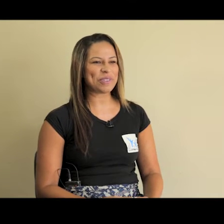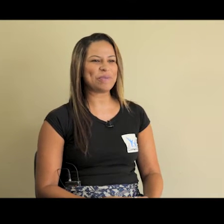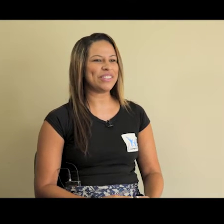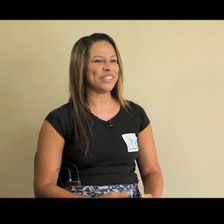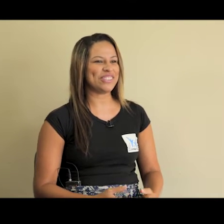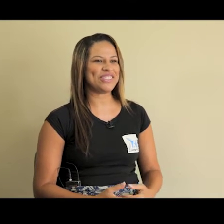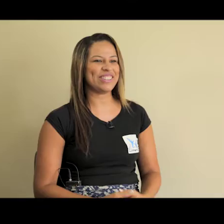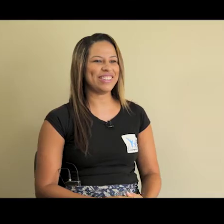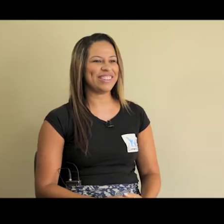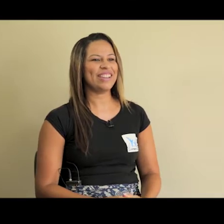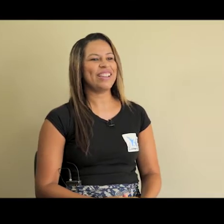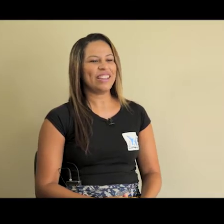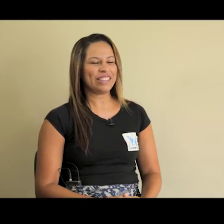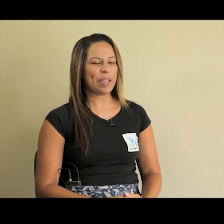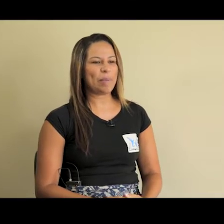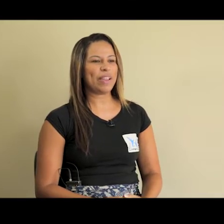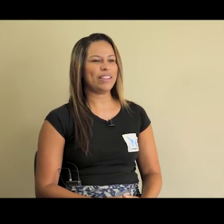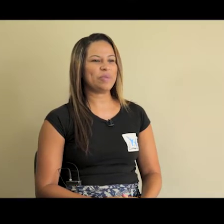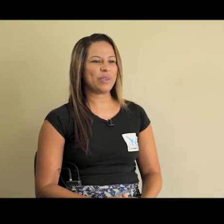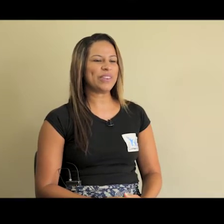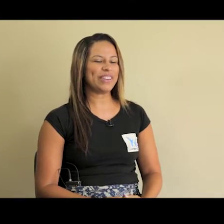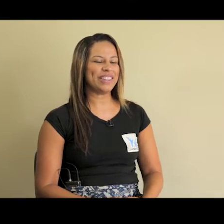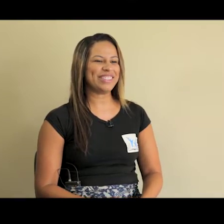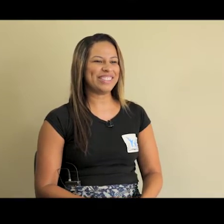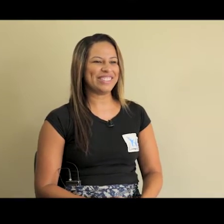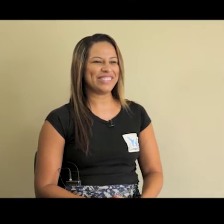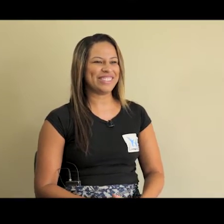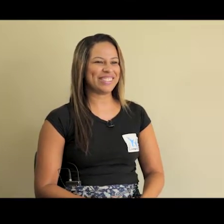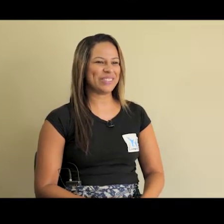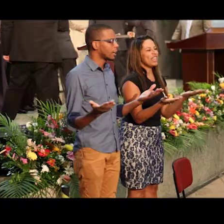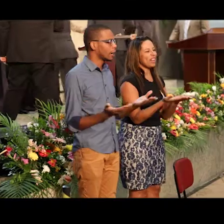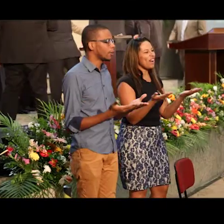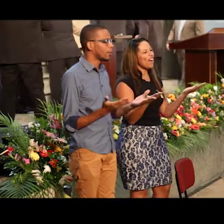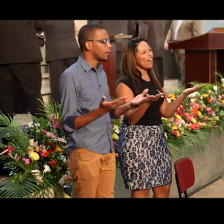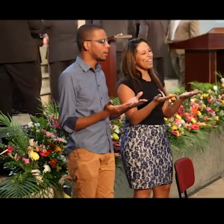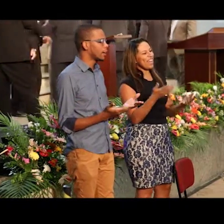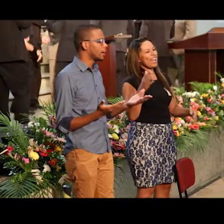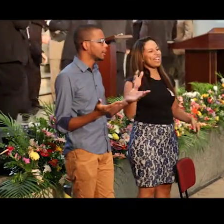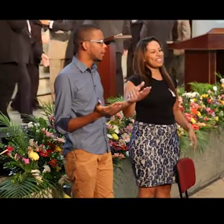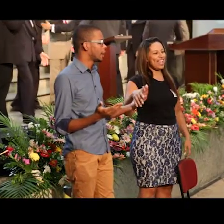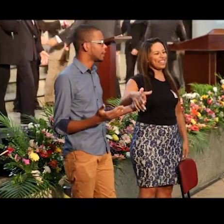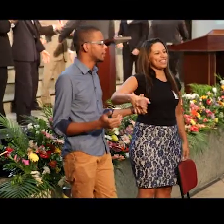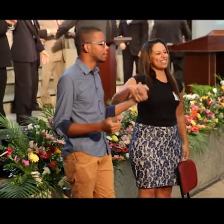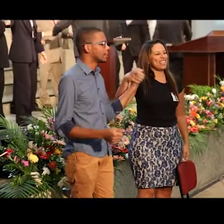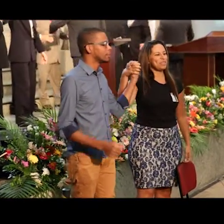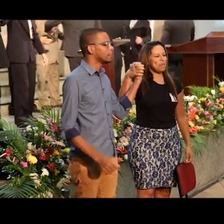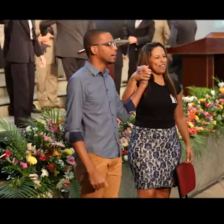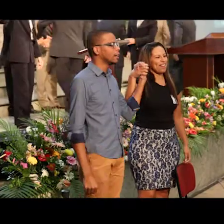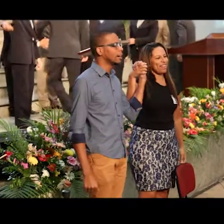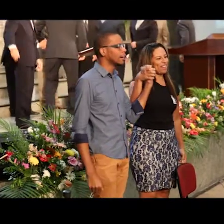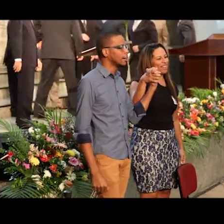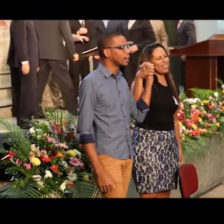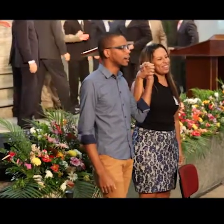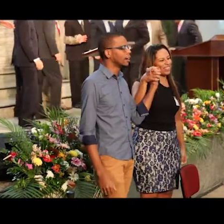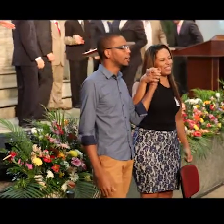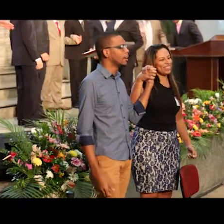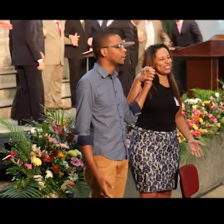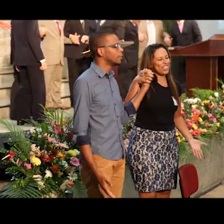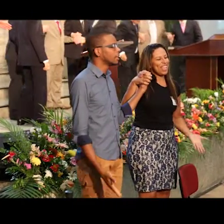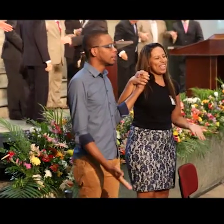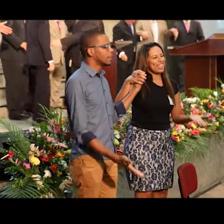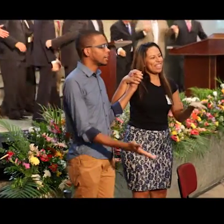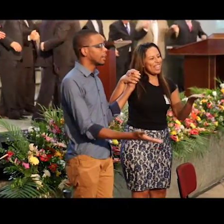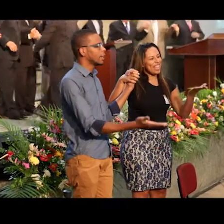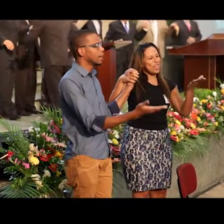fui me acostumando e hoje em dia interpreto para a honra e glória de Deus. E agora, dadas as